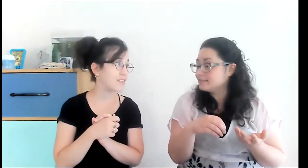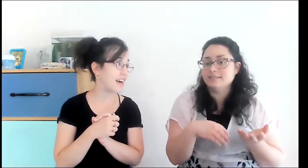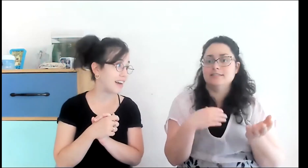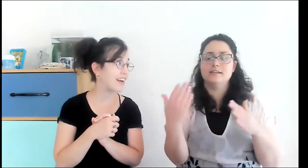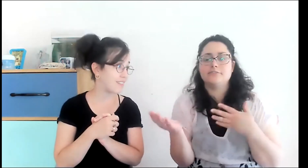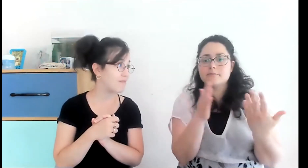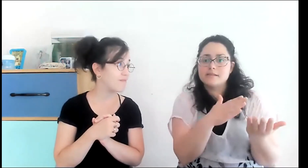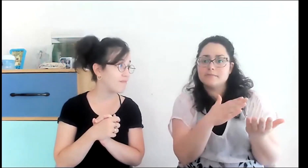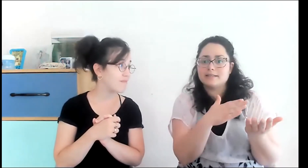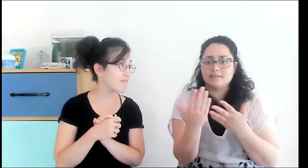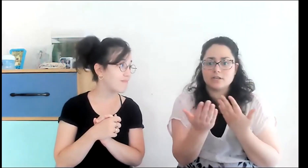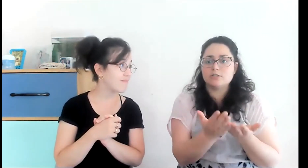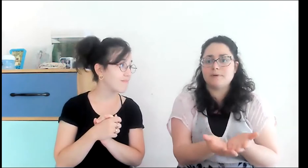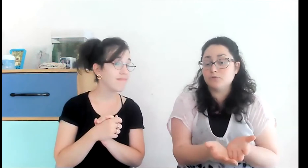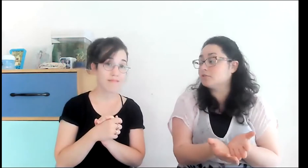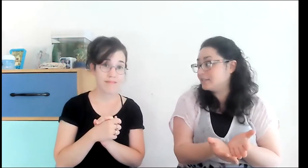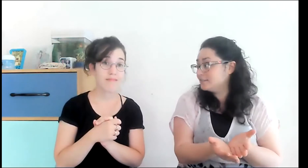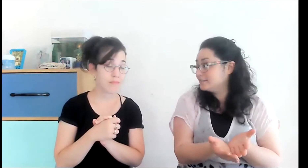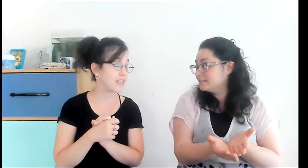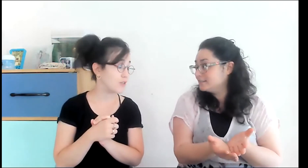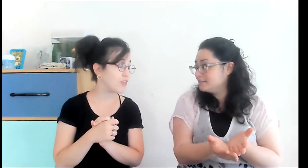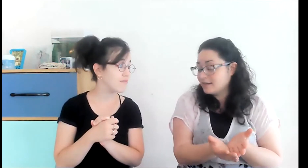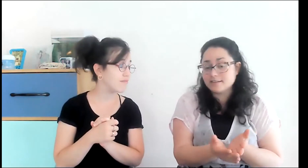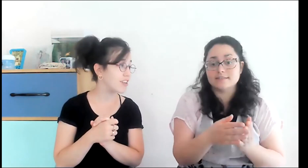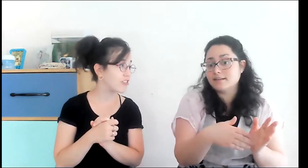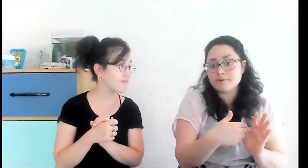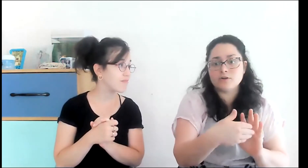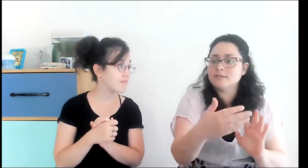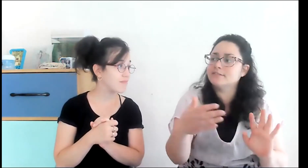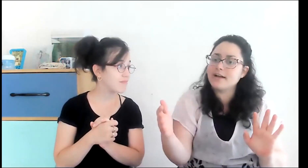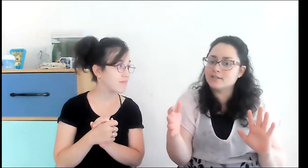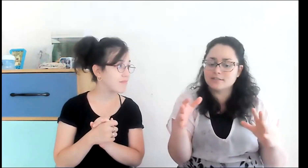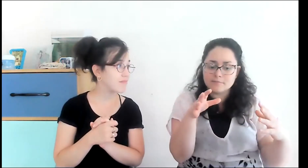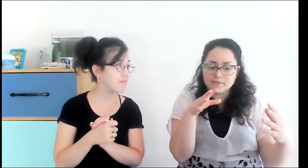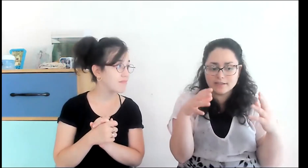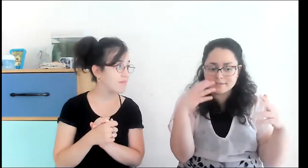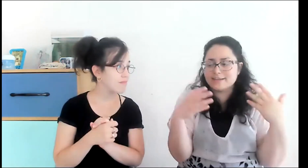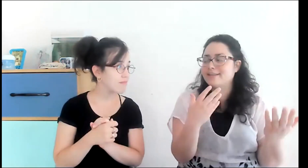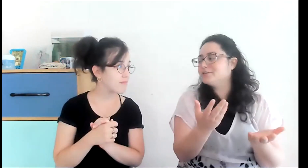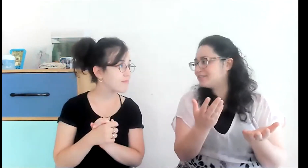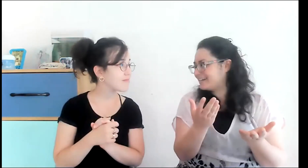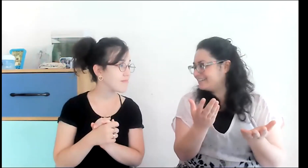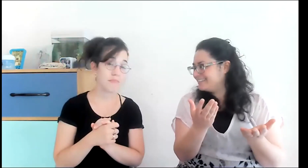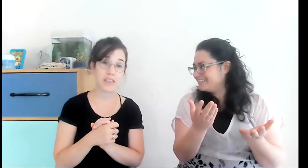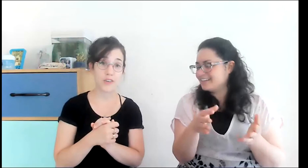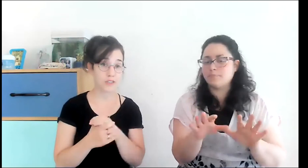שפה אחרת. לפעמים הסדר של המשפט הוא שונה. בדיוק. אז בכל שפה יש את ההיגיון שלה. בדיוק. אז פה יש